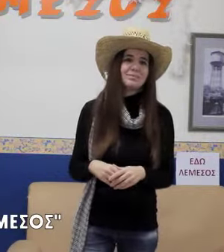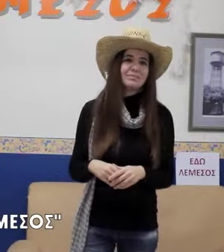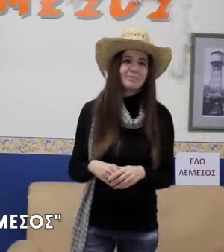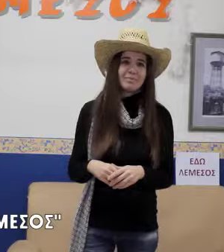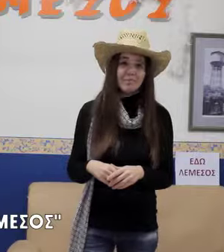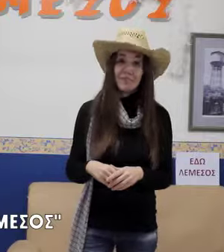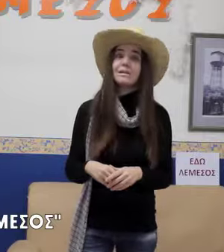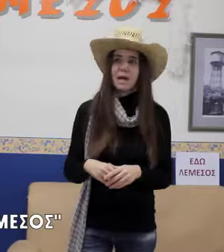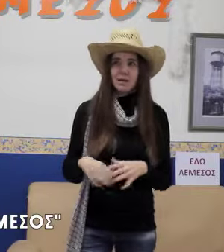Κατάληξη,